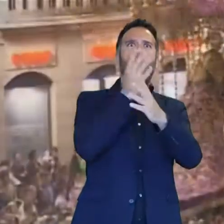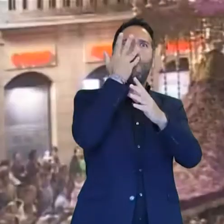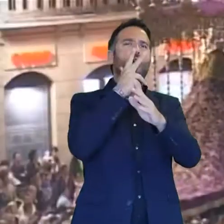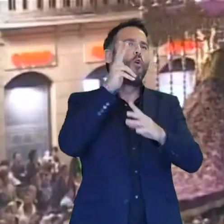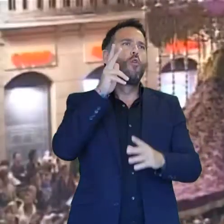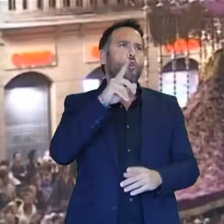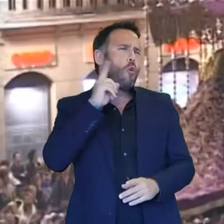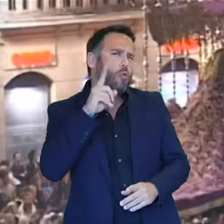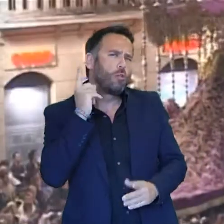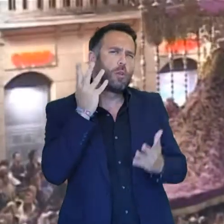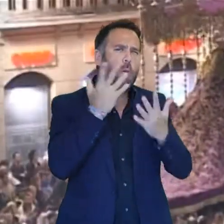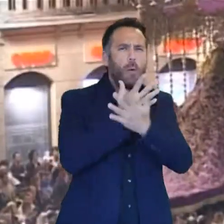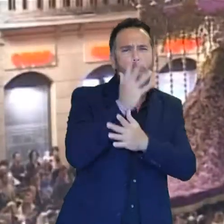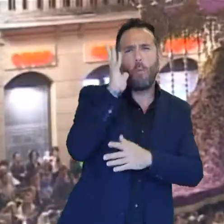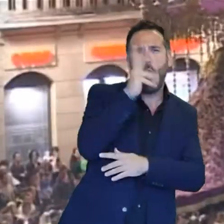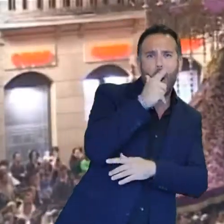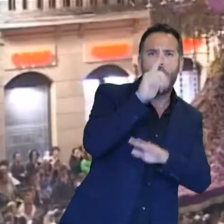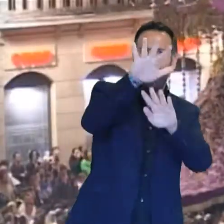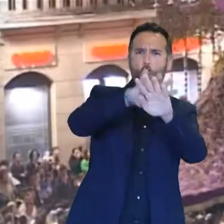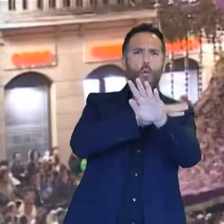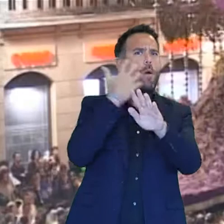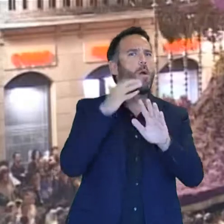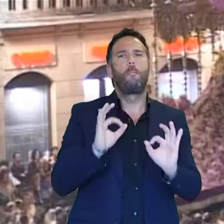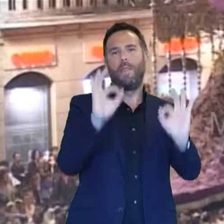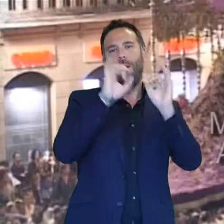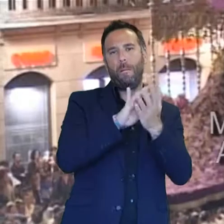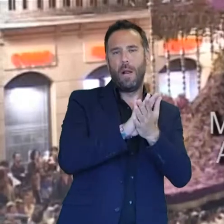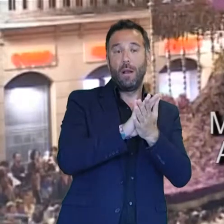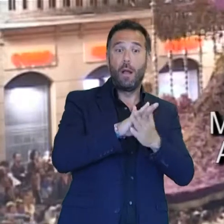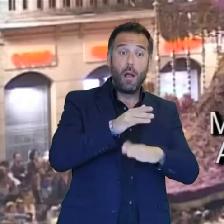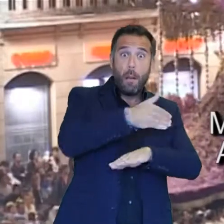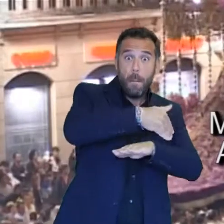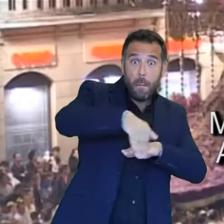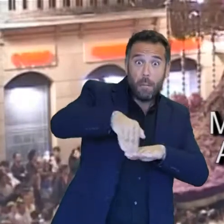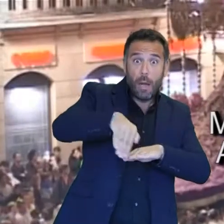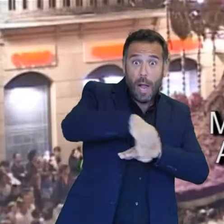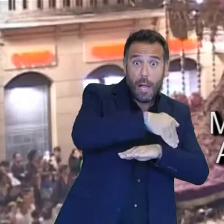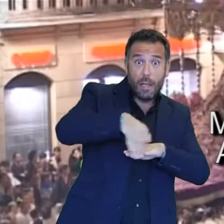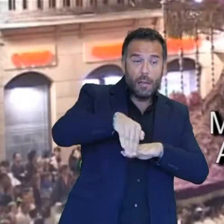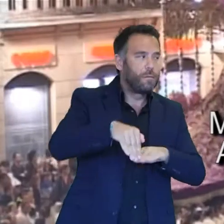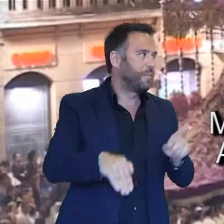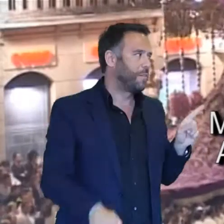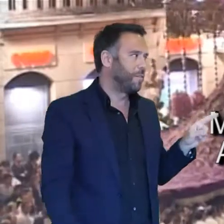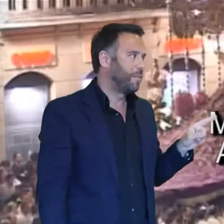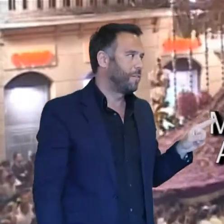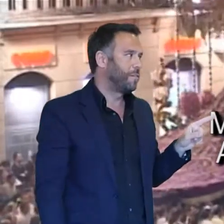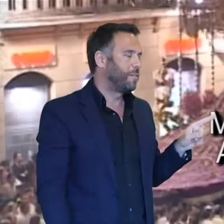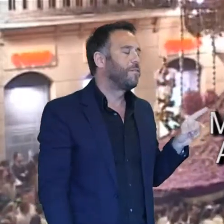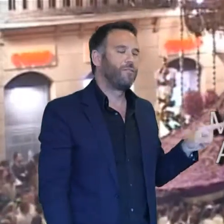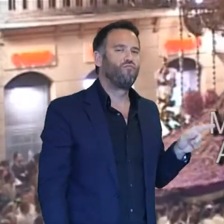manto que lo hace único en Málaga. Su paso por el mercado de Atarazanas es precioso de ver alrededor de las 11 de la